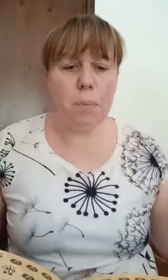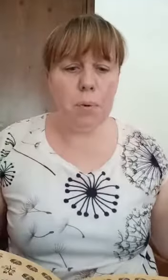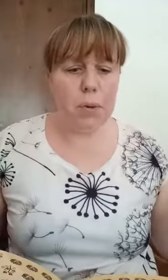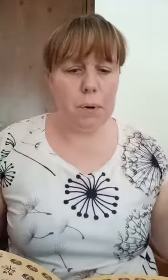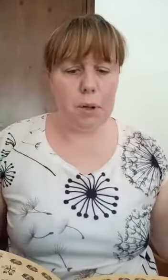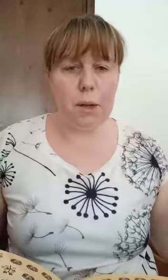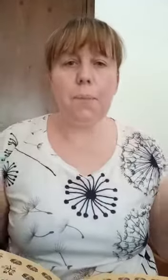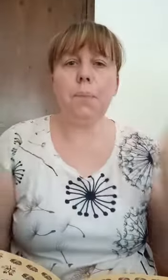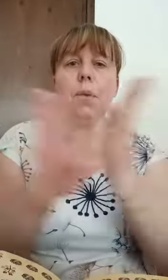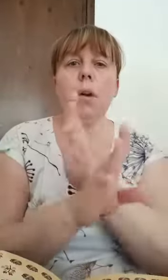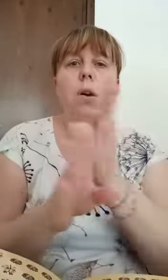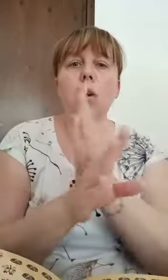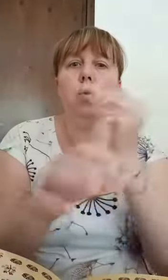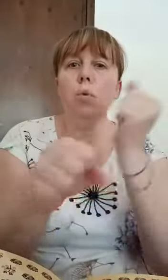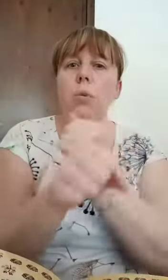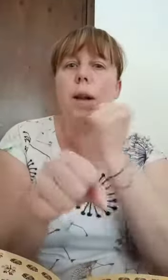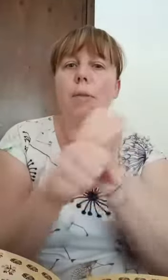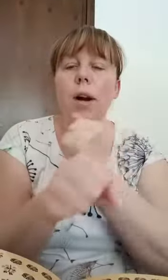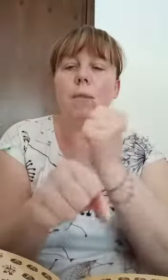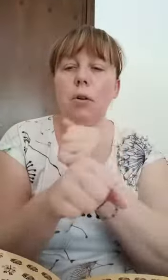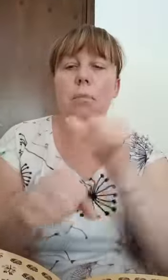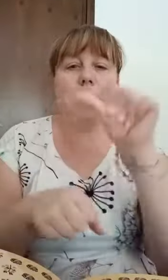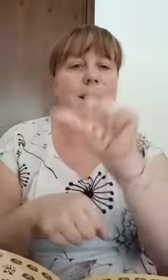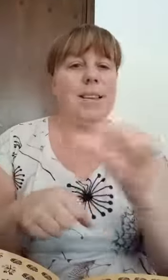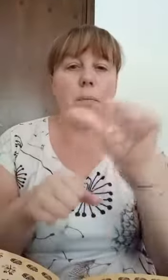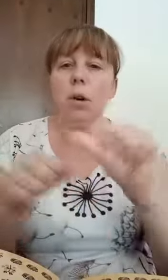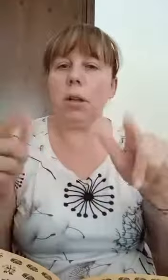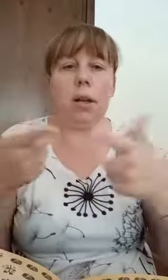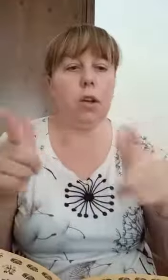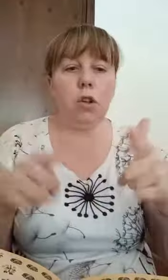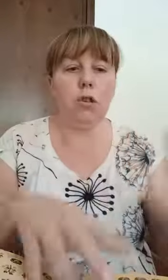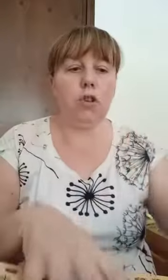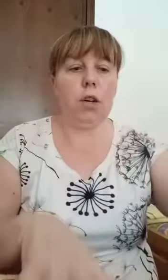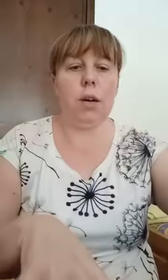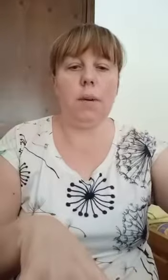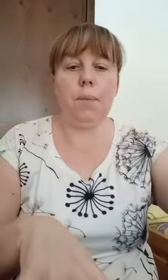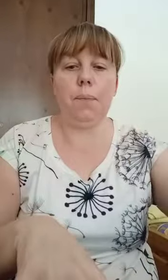simone punti lavoravano ma simone non c'era